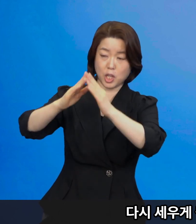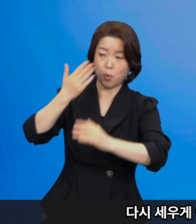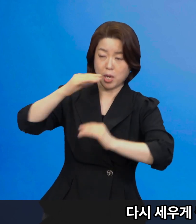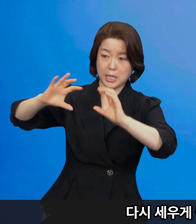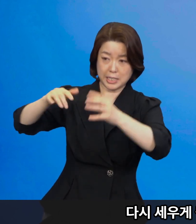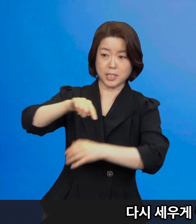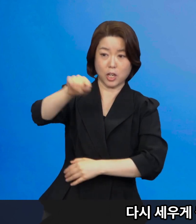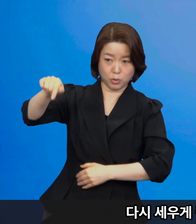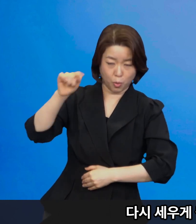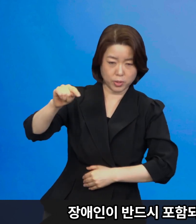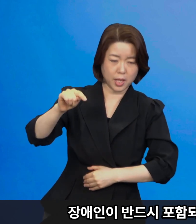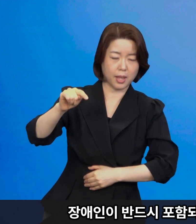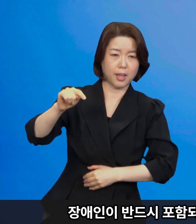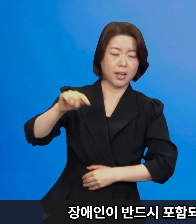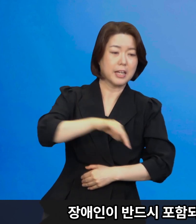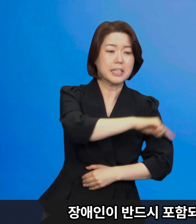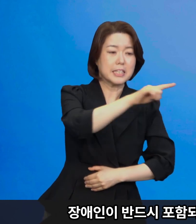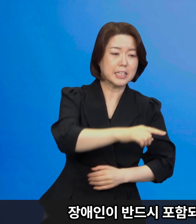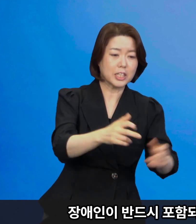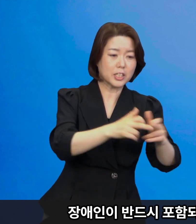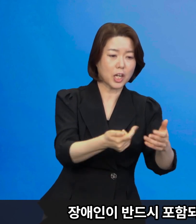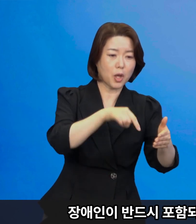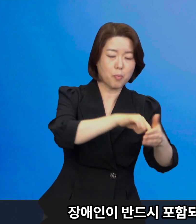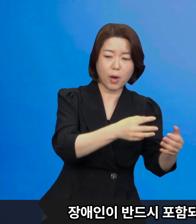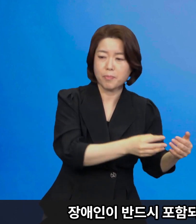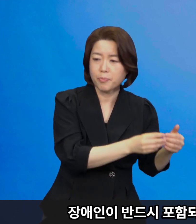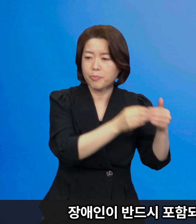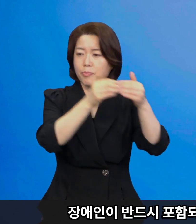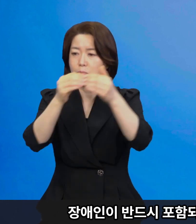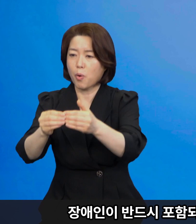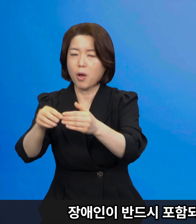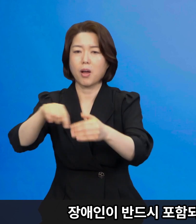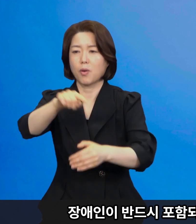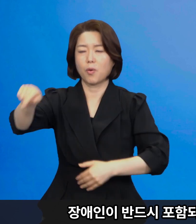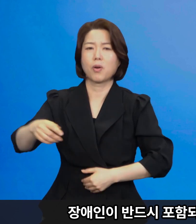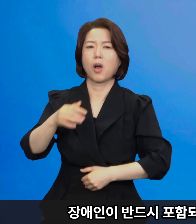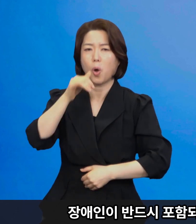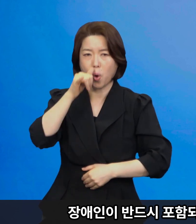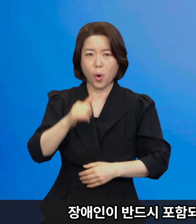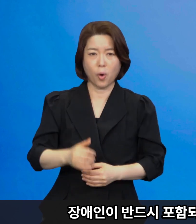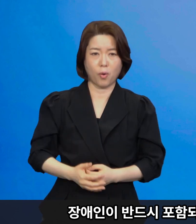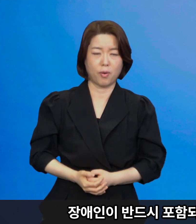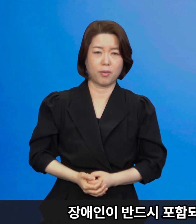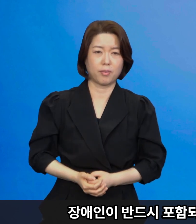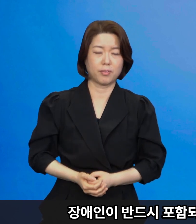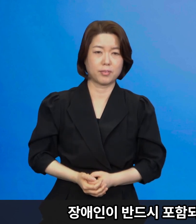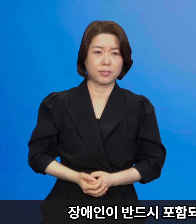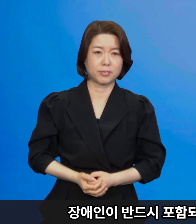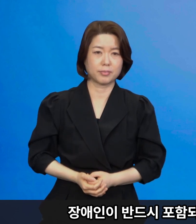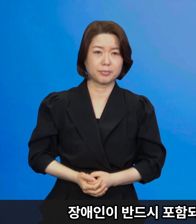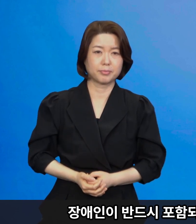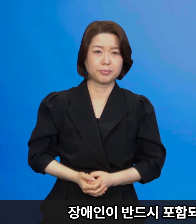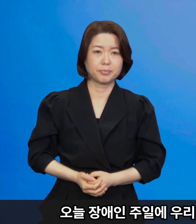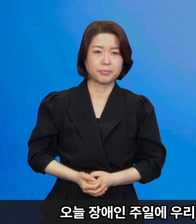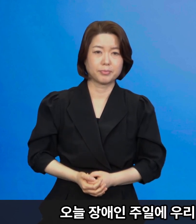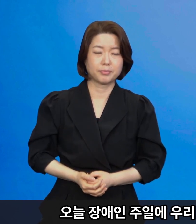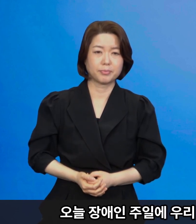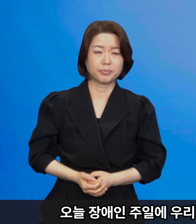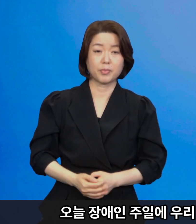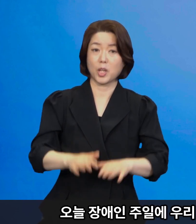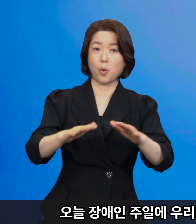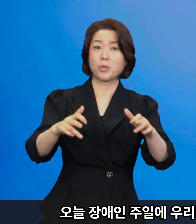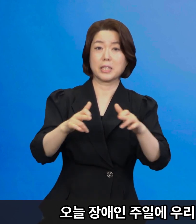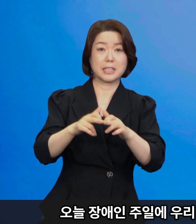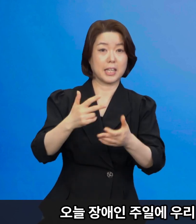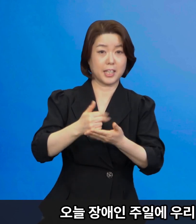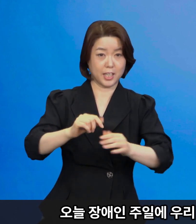이스라엘, 그곳에 장애인이 반드시 포함되고 있다는 말씀이 되겠습니다. 오늘 장애인